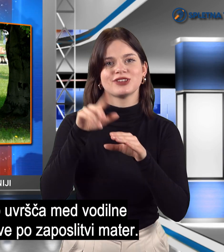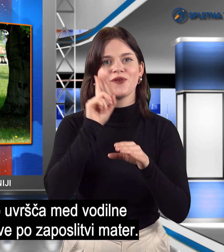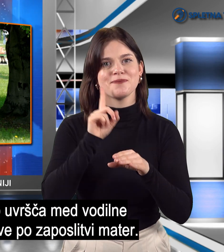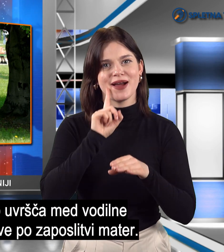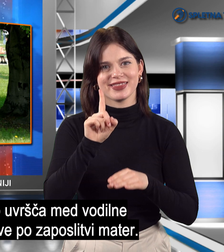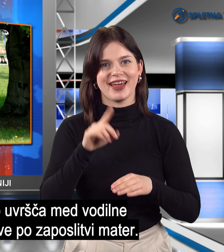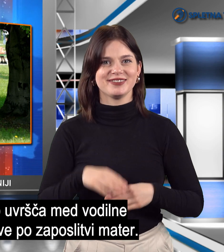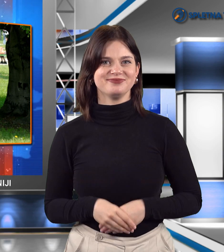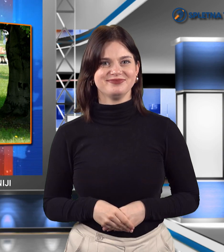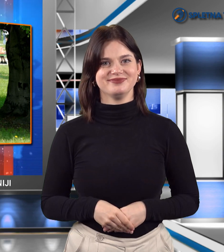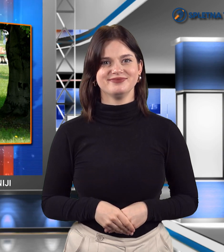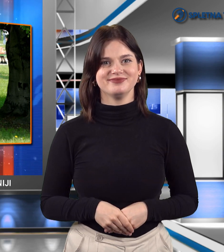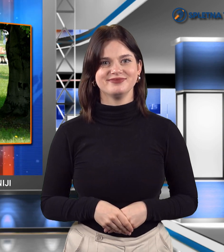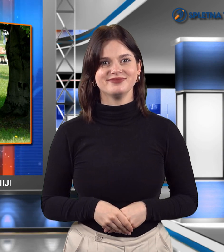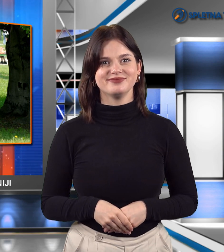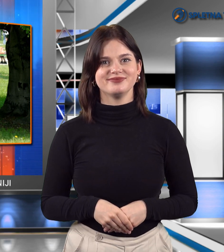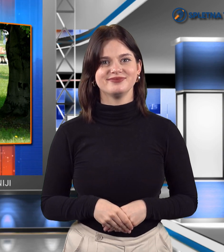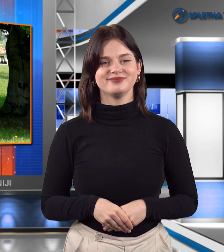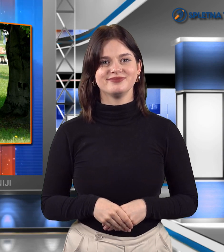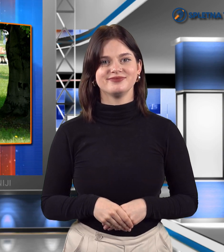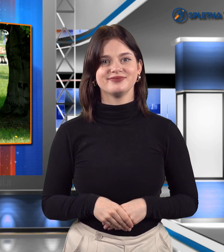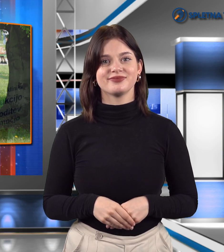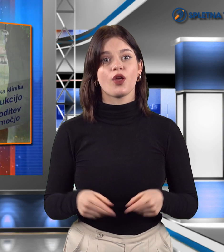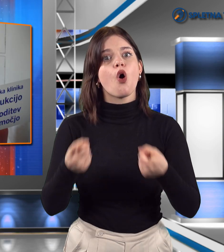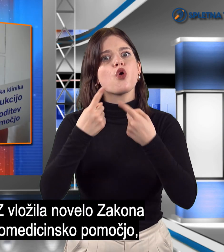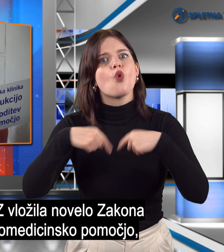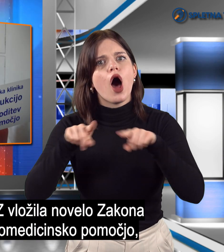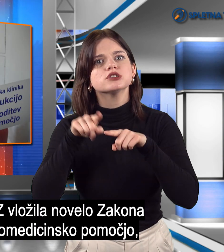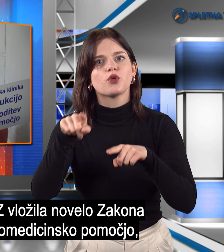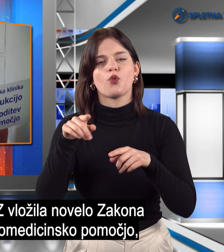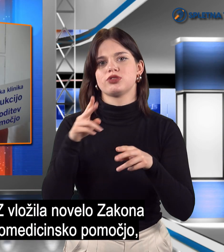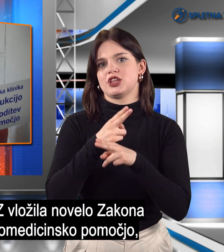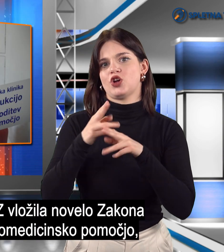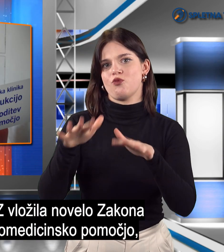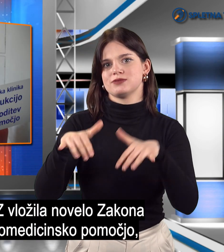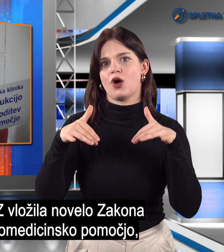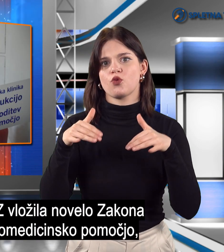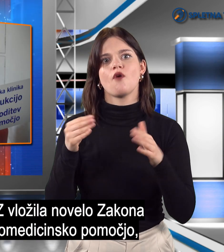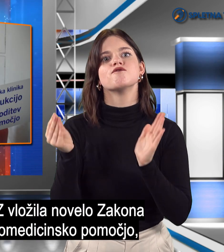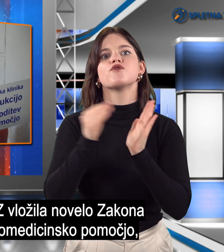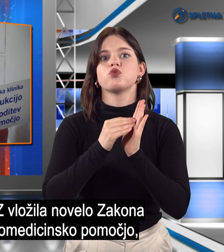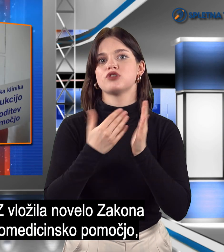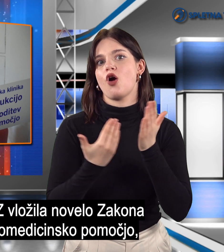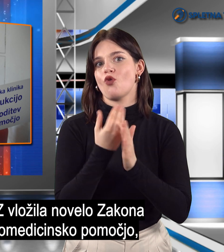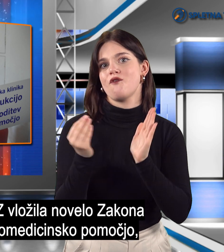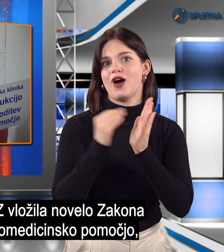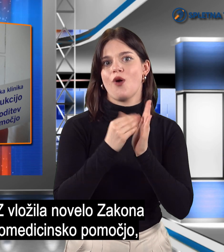pa 77%, kar Slovenijo uvršča med vodilne evropske države po zaposlitvi